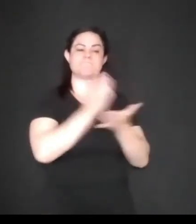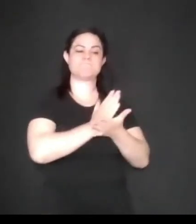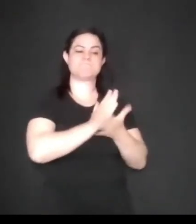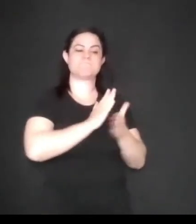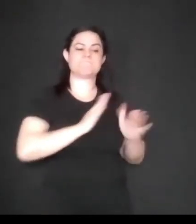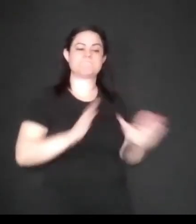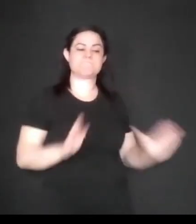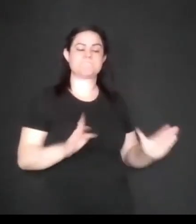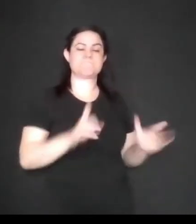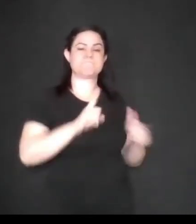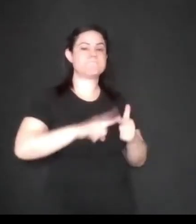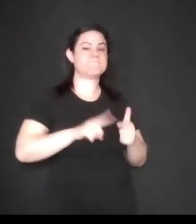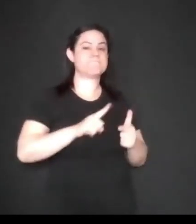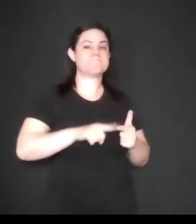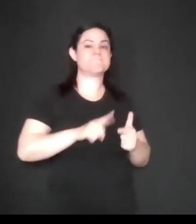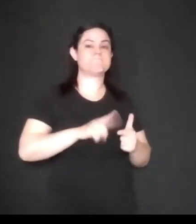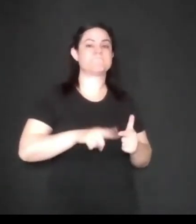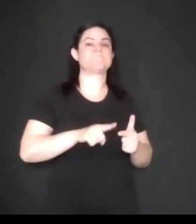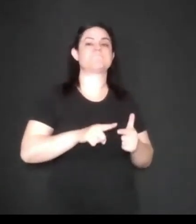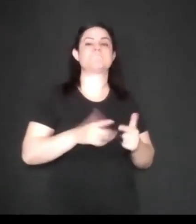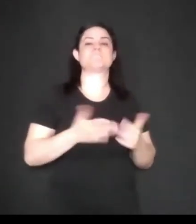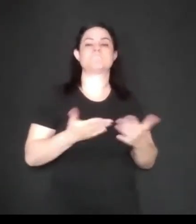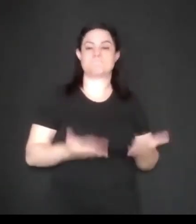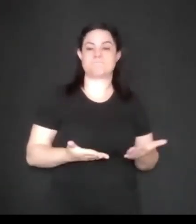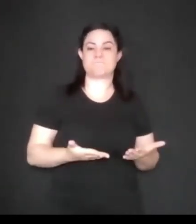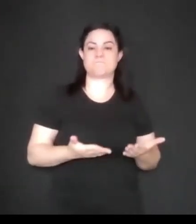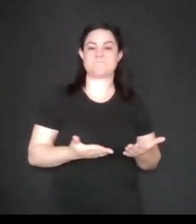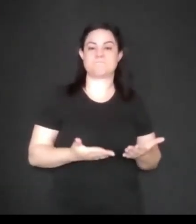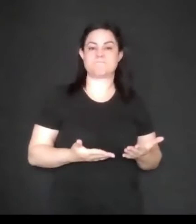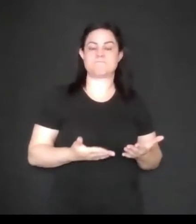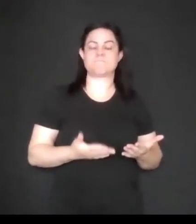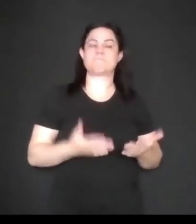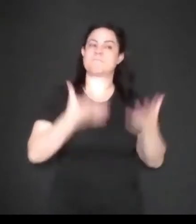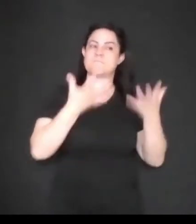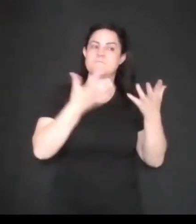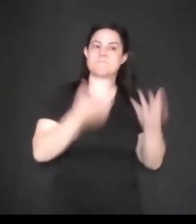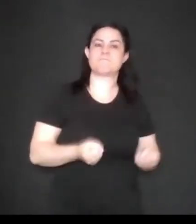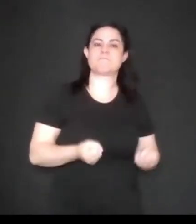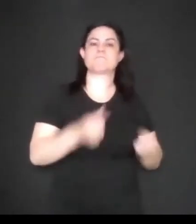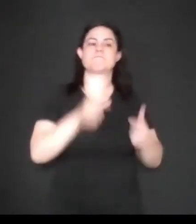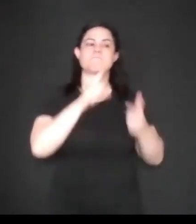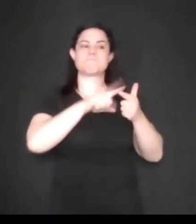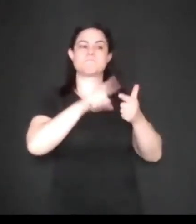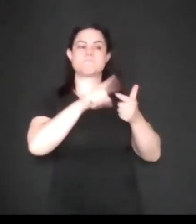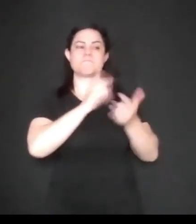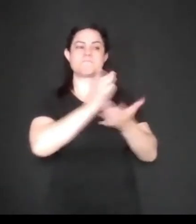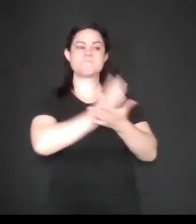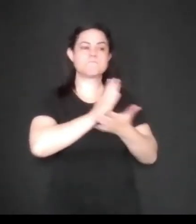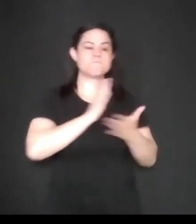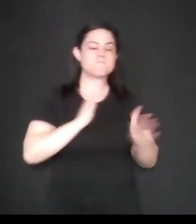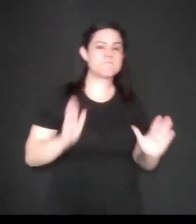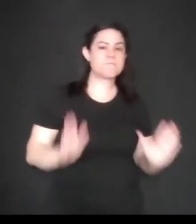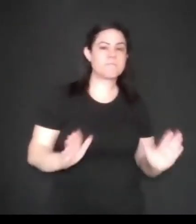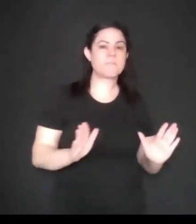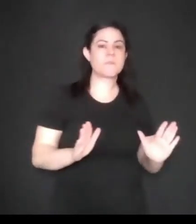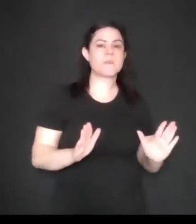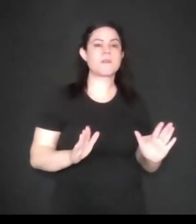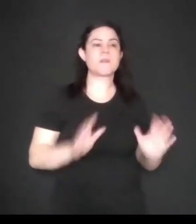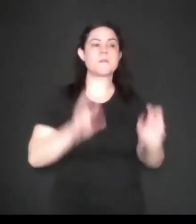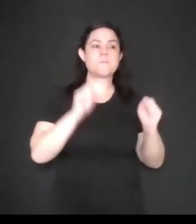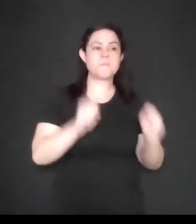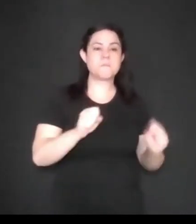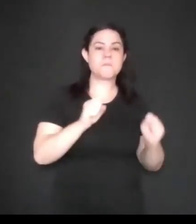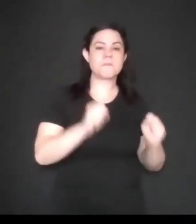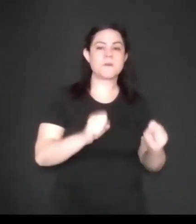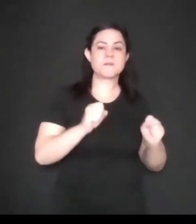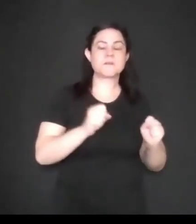se tornassem favoráveis ao homem, permitindo que o problema acabasse, ou que eles viajassem em